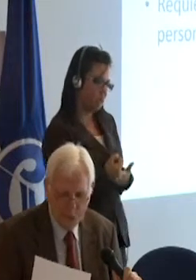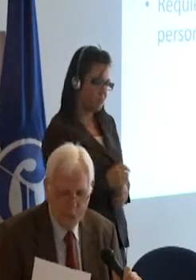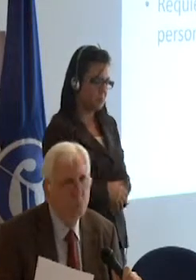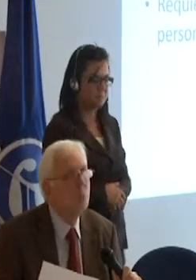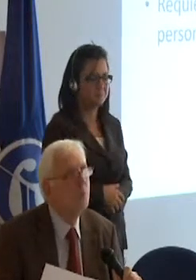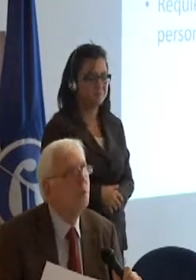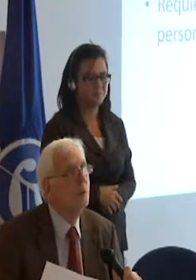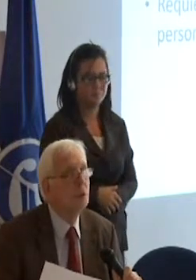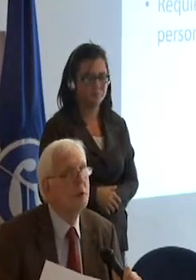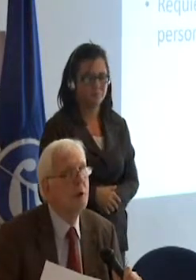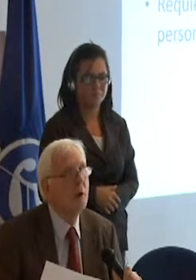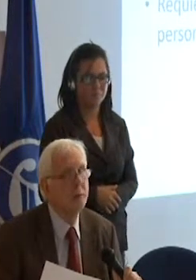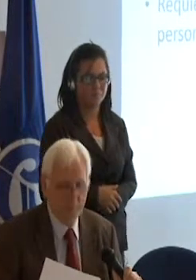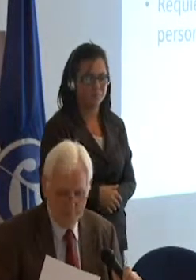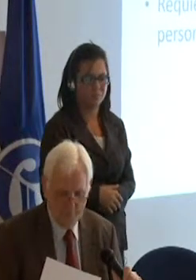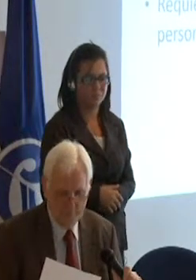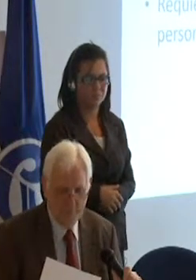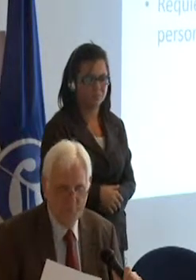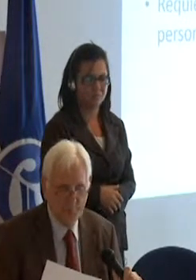Finalmente,